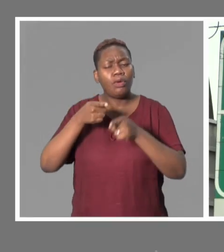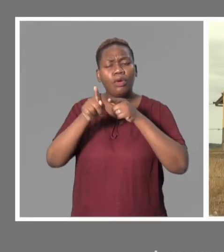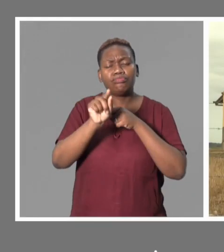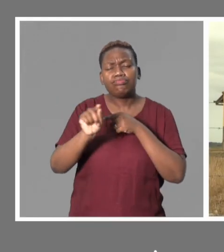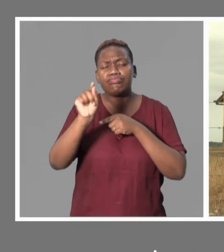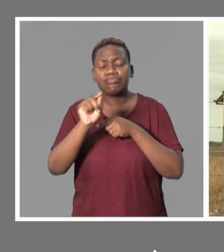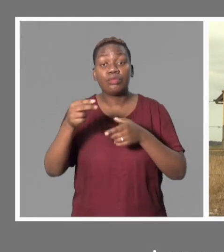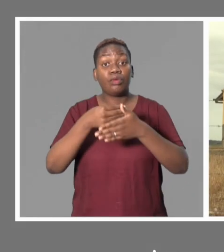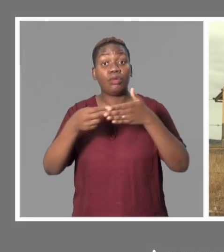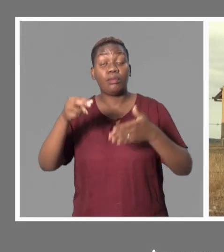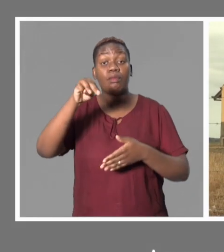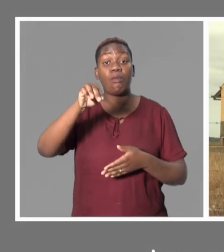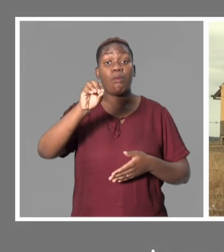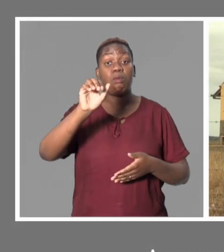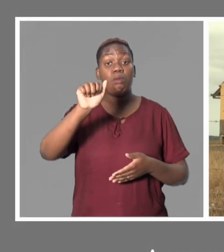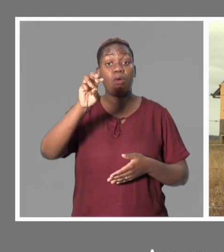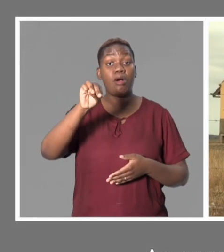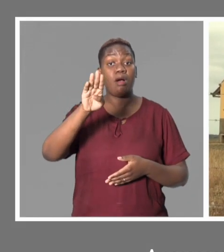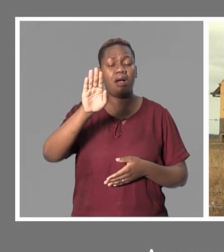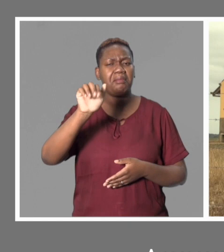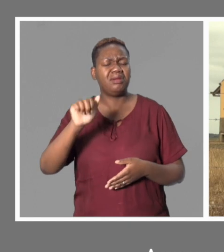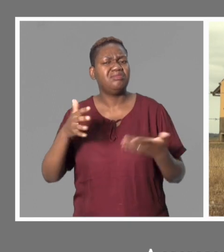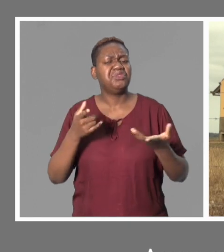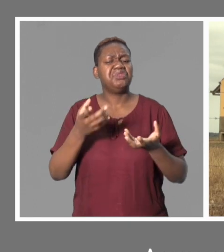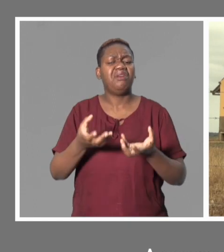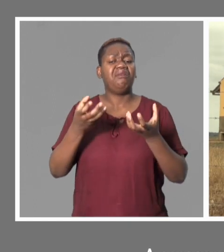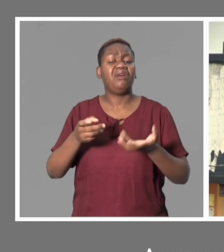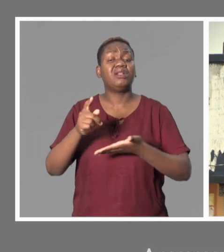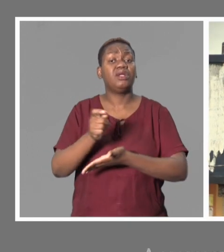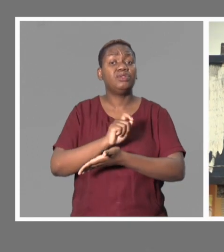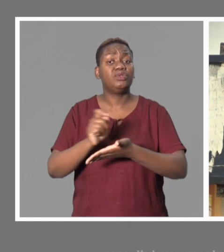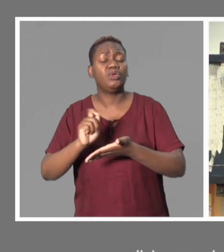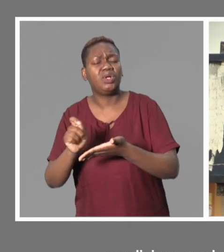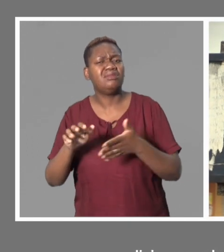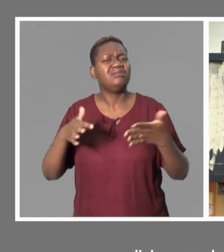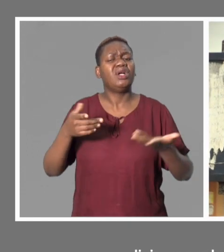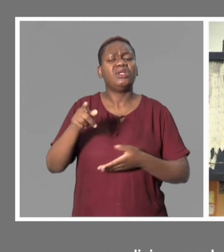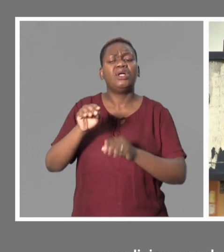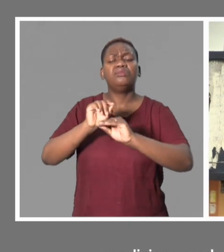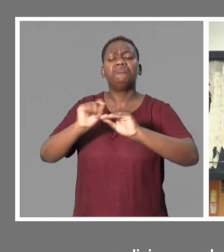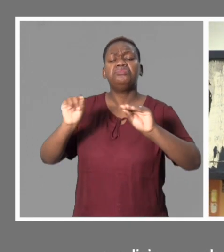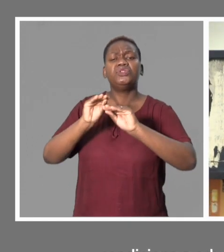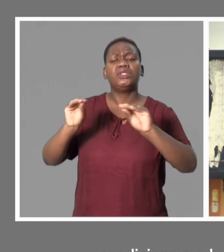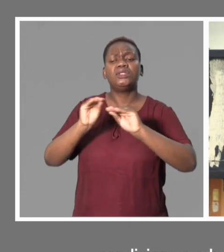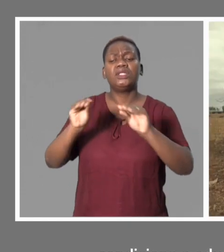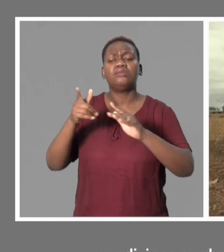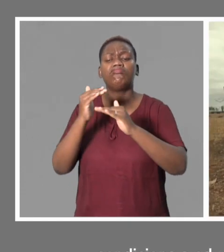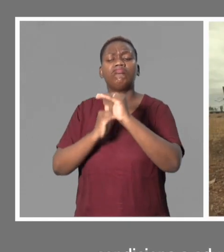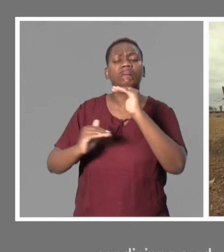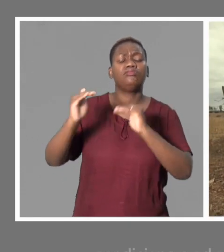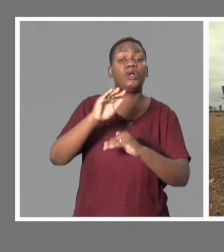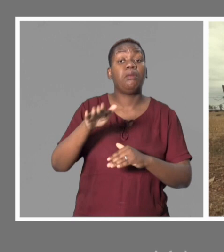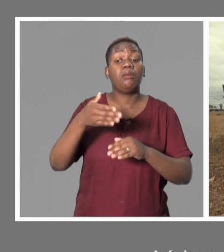A escassez de escolas secundárias no Distrito de Moamba, província de Maputo, condiciona a educação de pessoas com